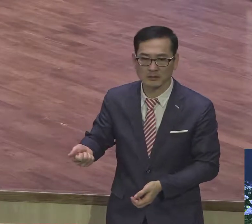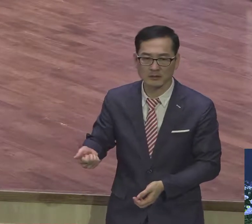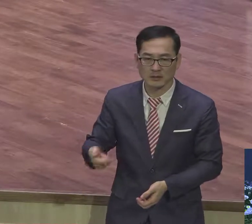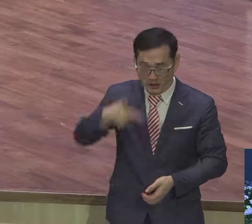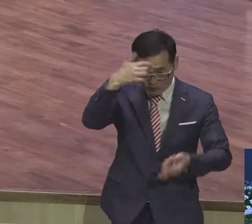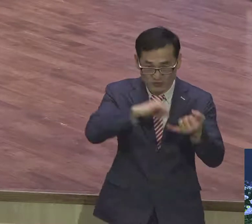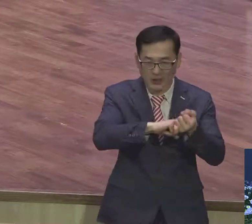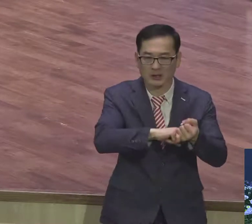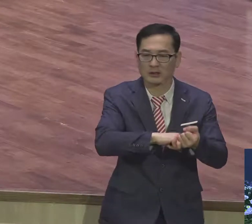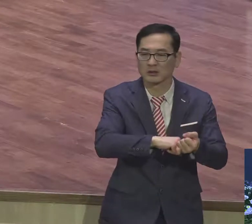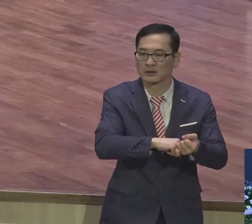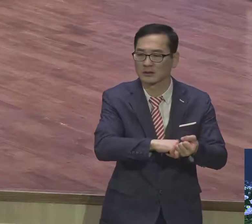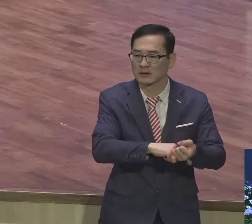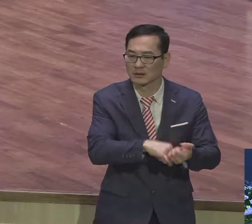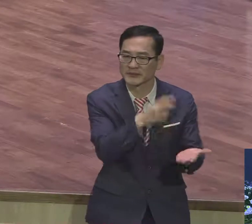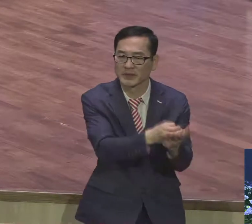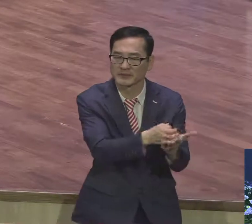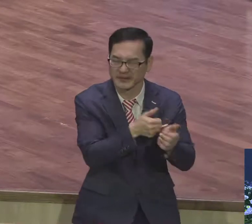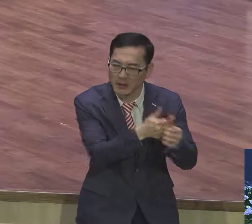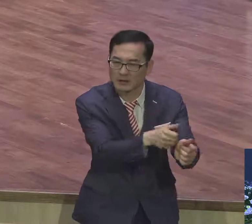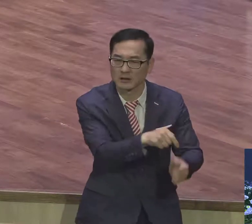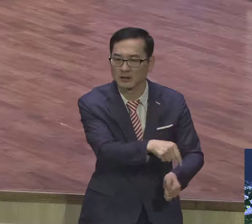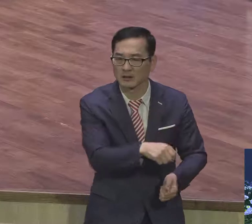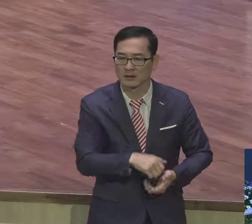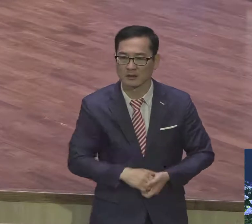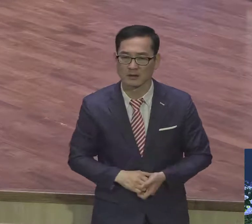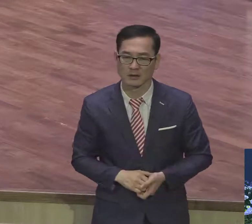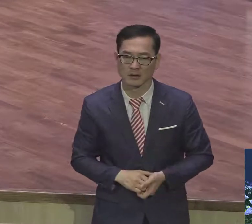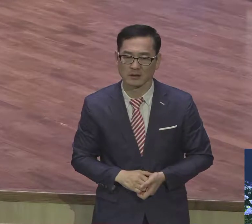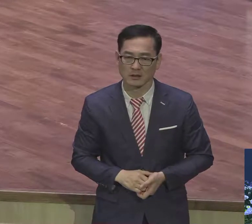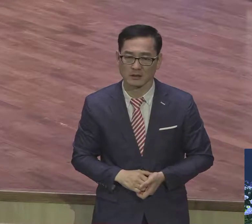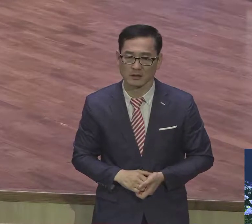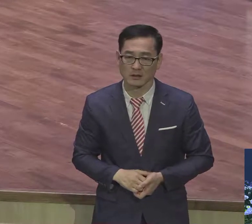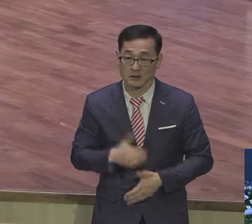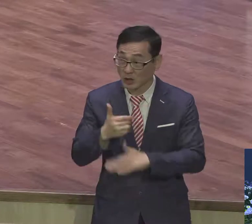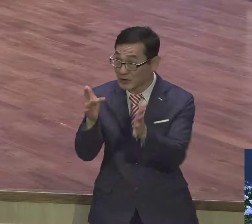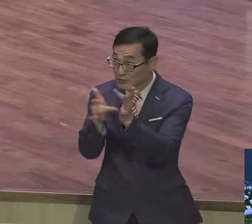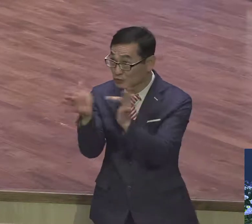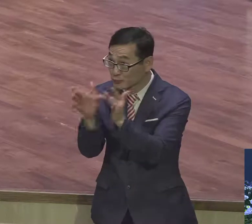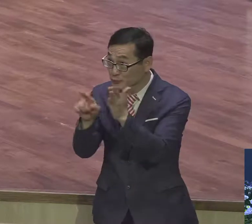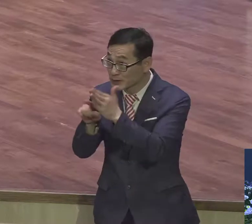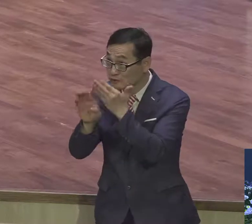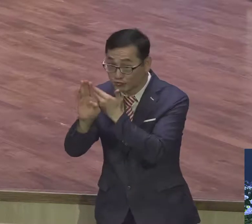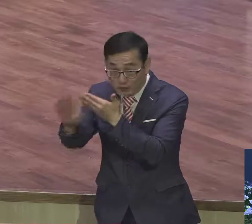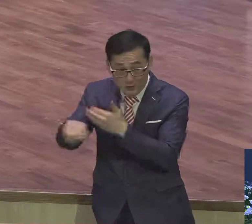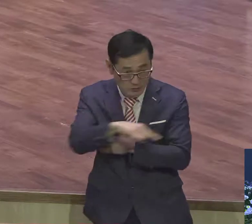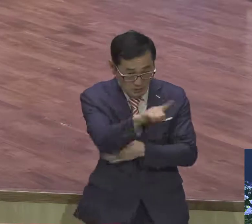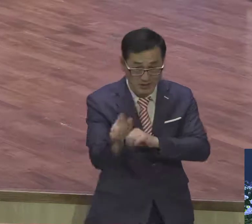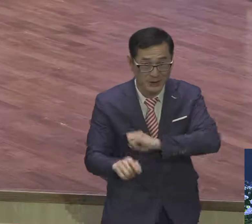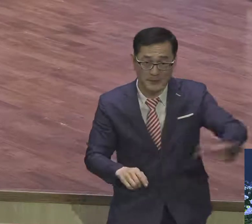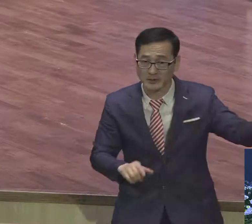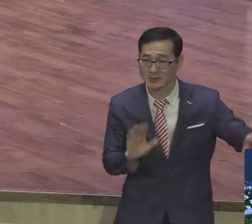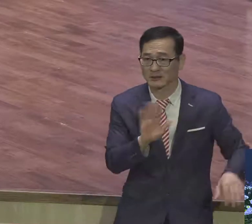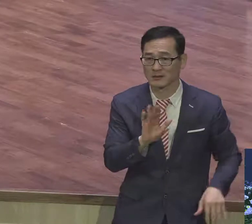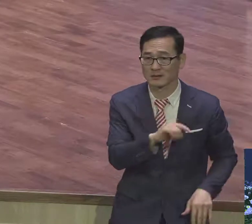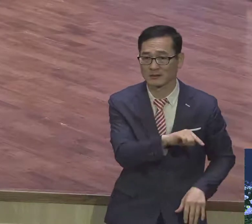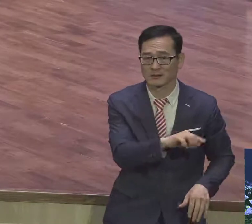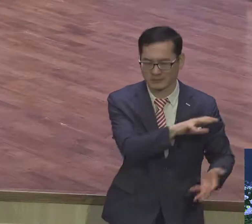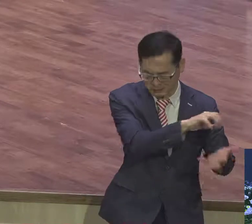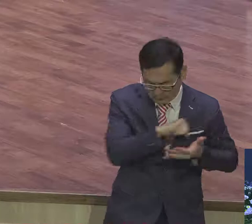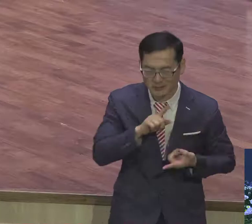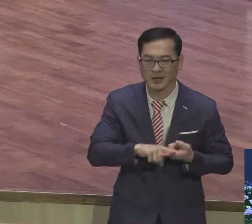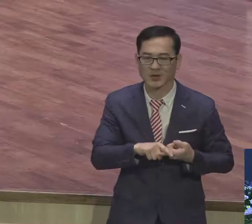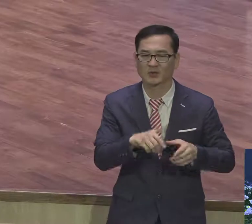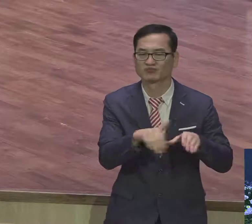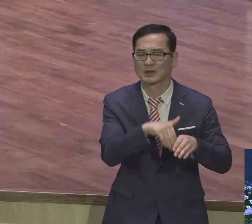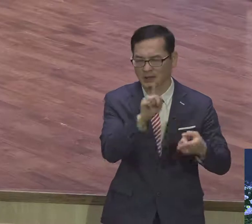이런 습관을요 교회에 들어와서도 버리지를 못했습니다 그래 살아왔기 때문에 반면에 헬라 문화권에 있던 사람이